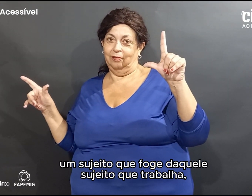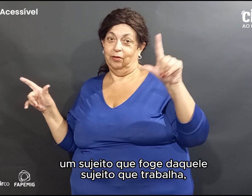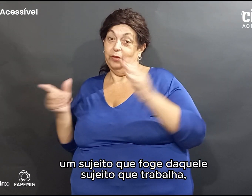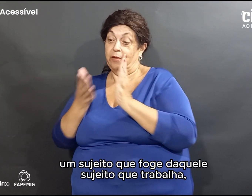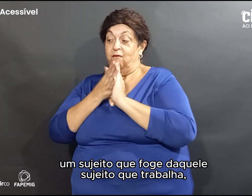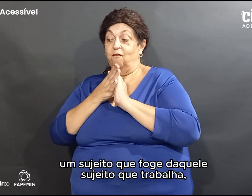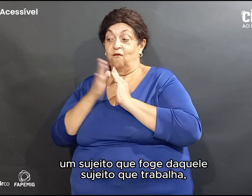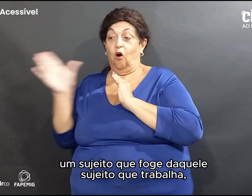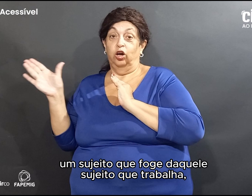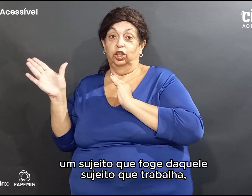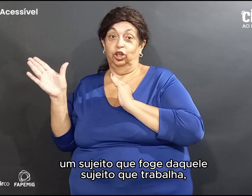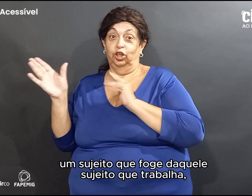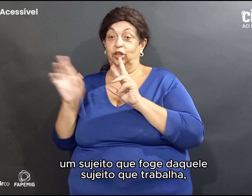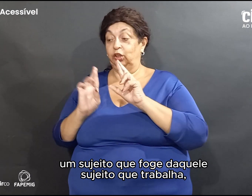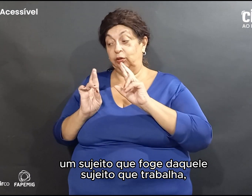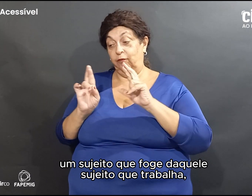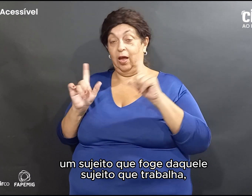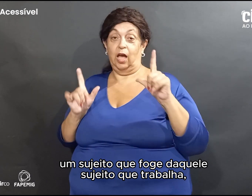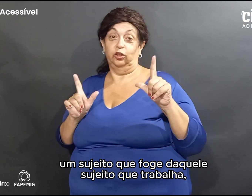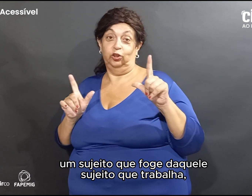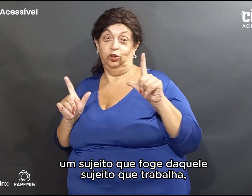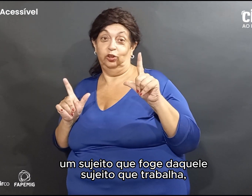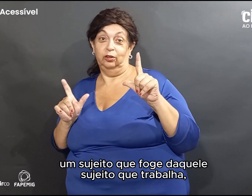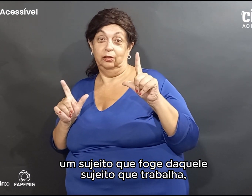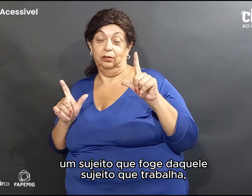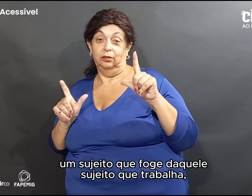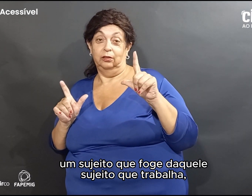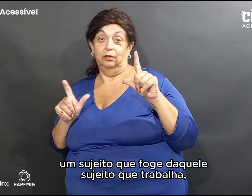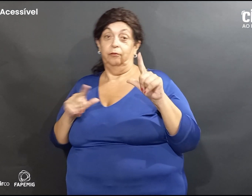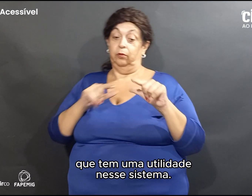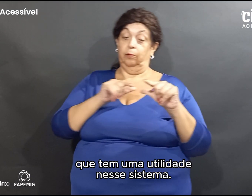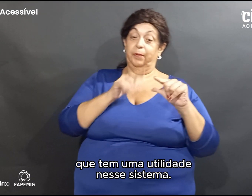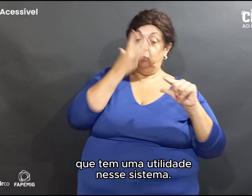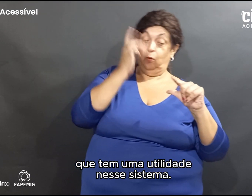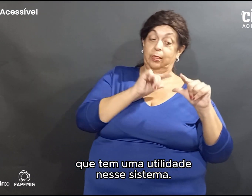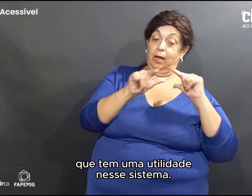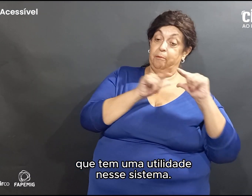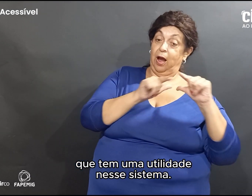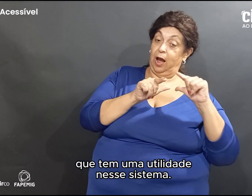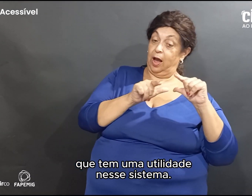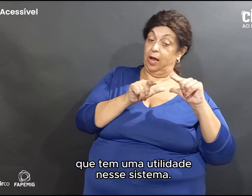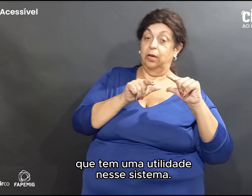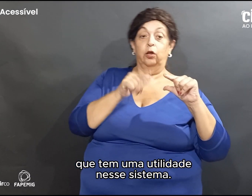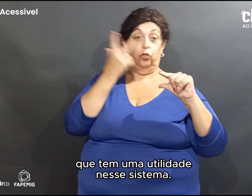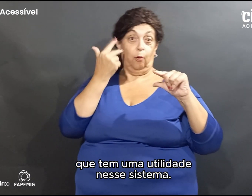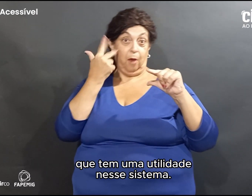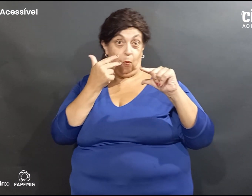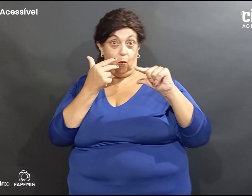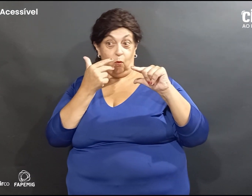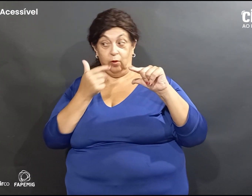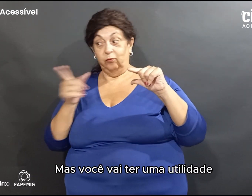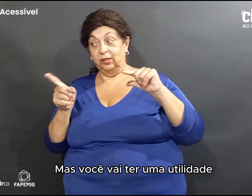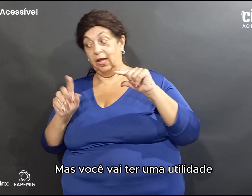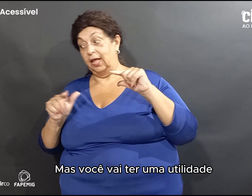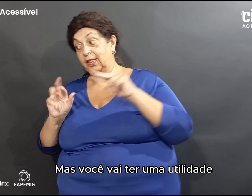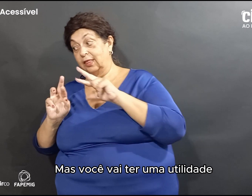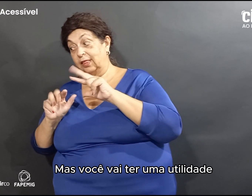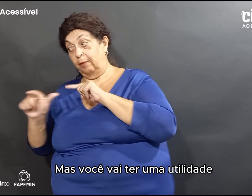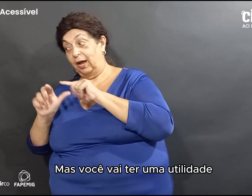foge daquele sujeito que trabalha, que tem uma utilidade nesse sistema, mas você vai ter uma